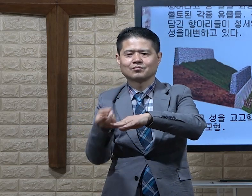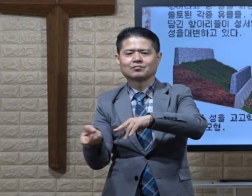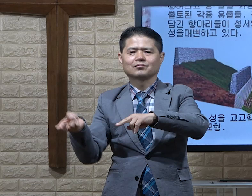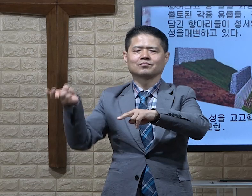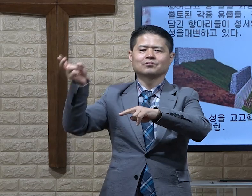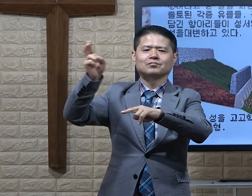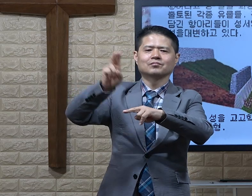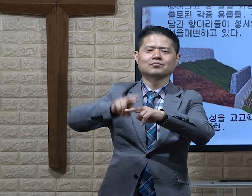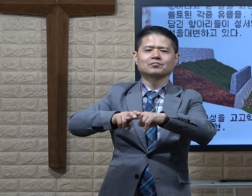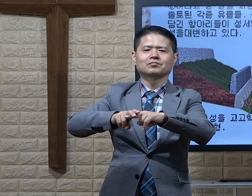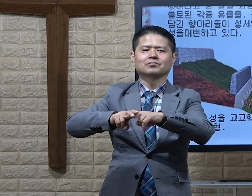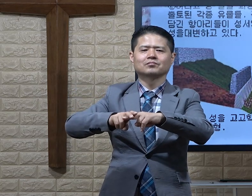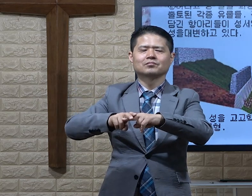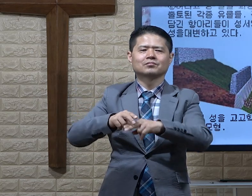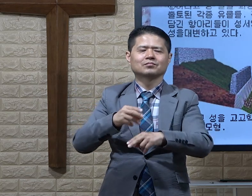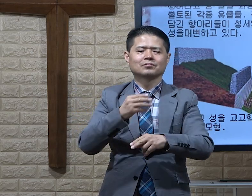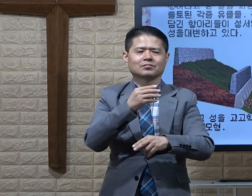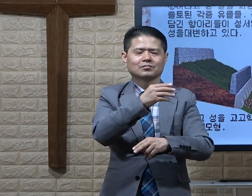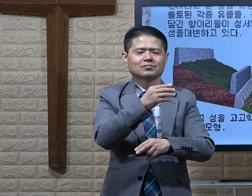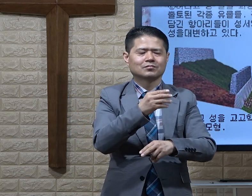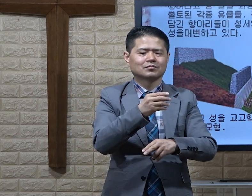새로운 왕이 부임을 했을 때